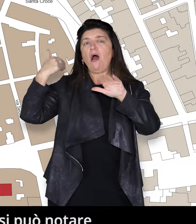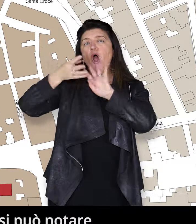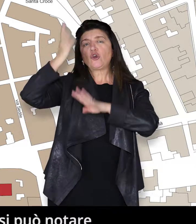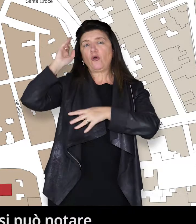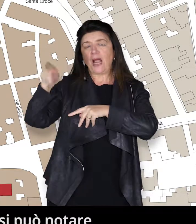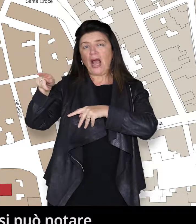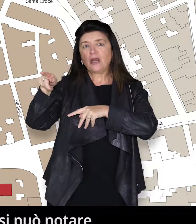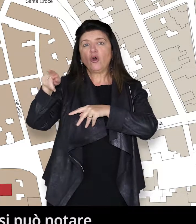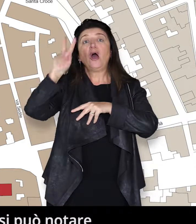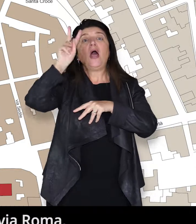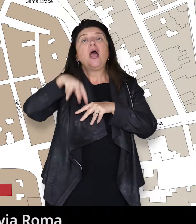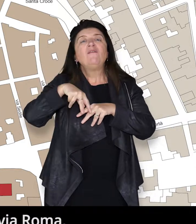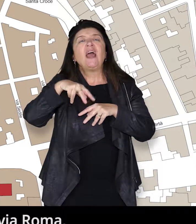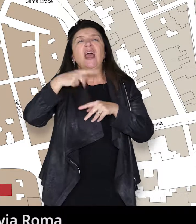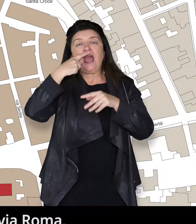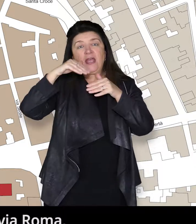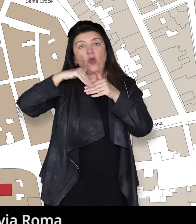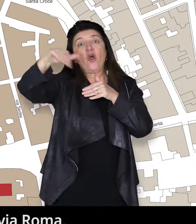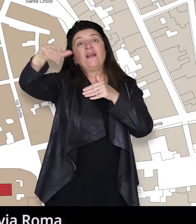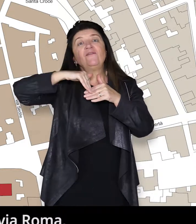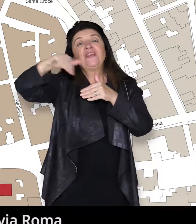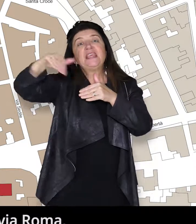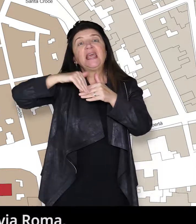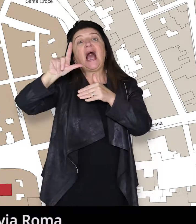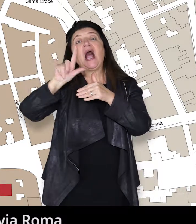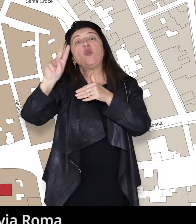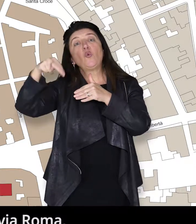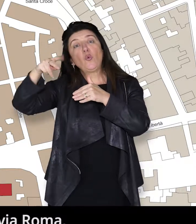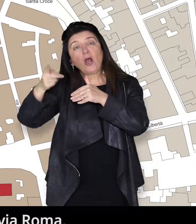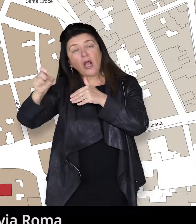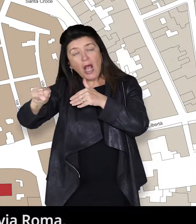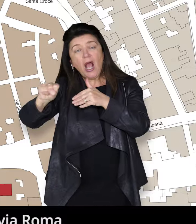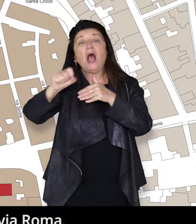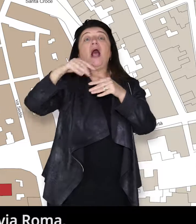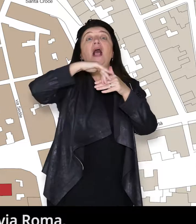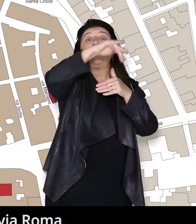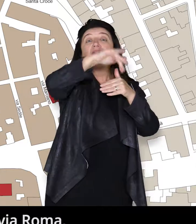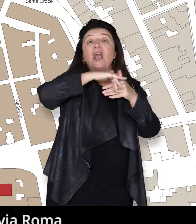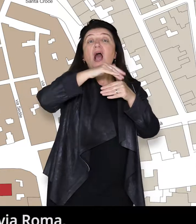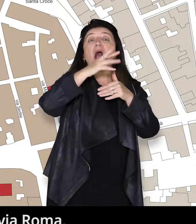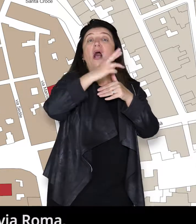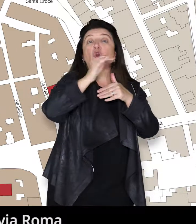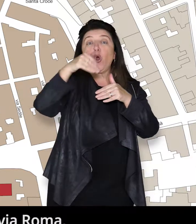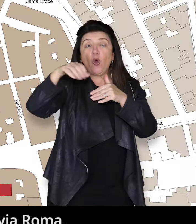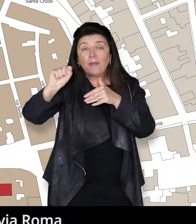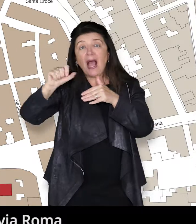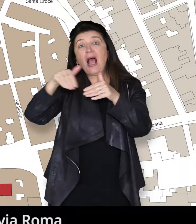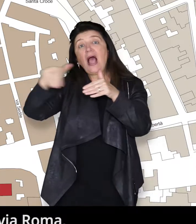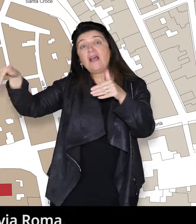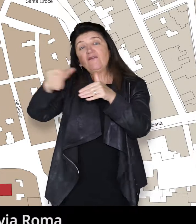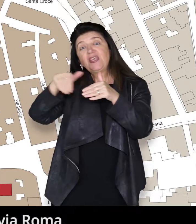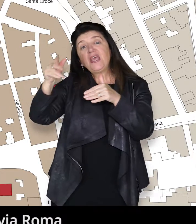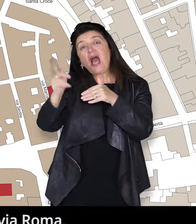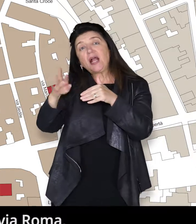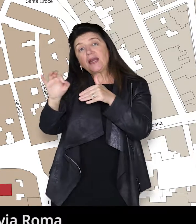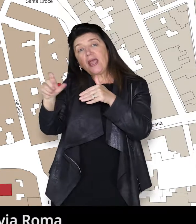romana. È delimitato da via Lunga, via Roma, via